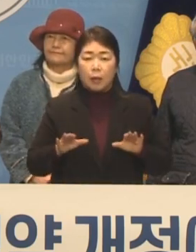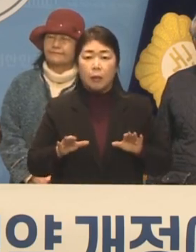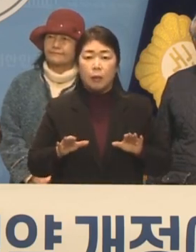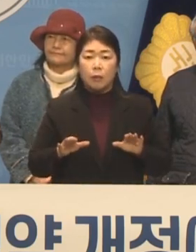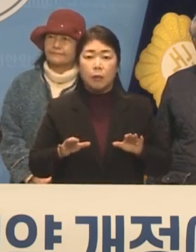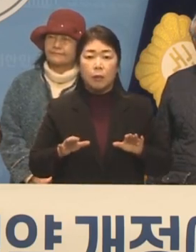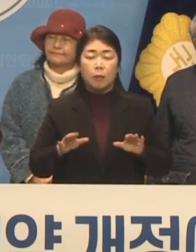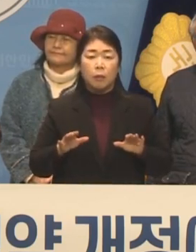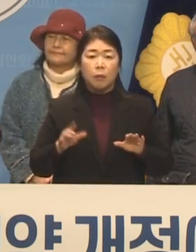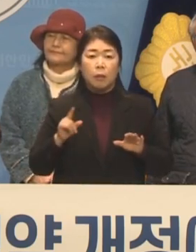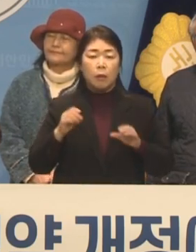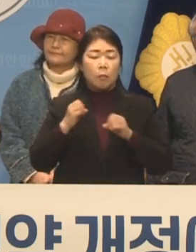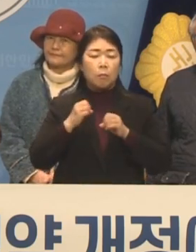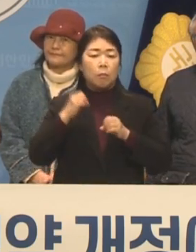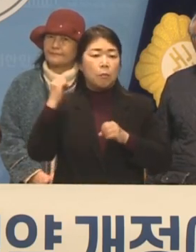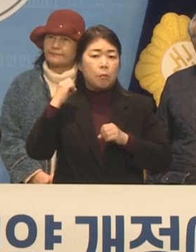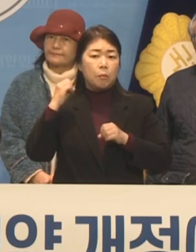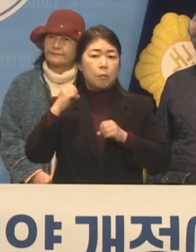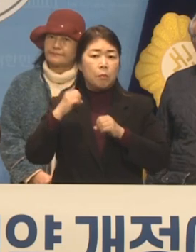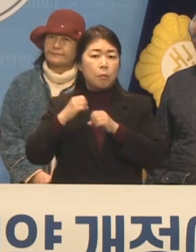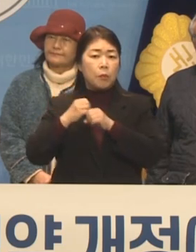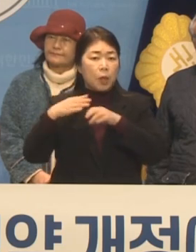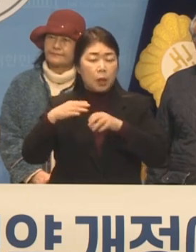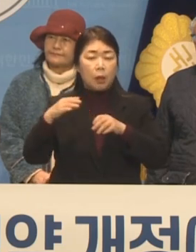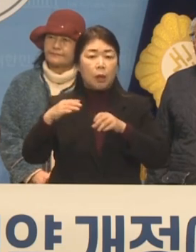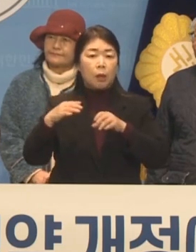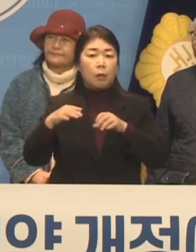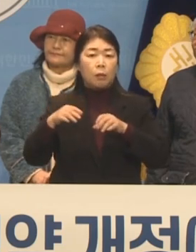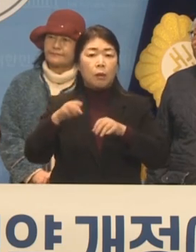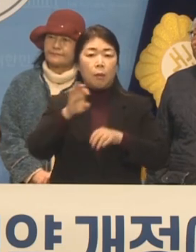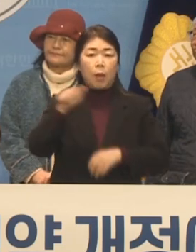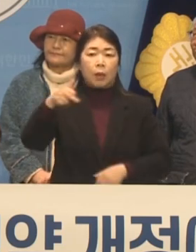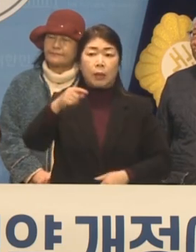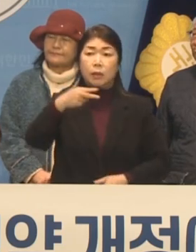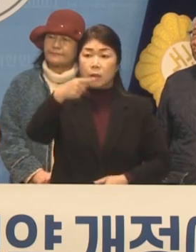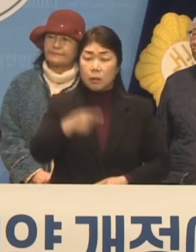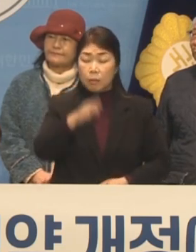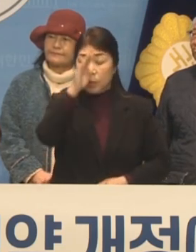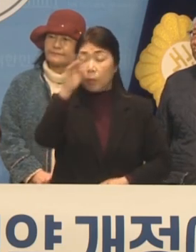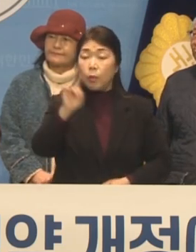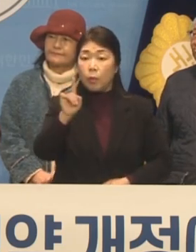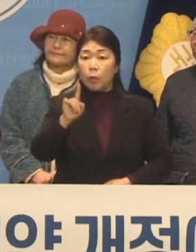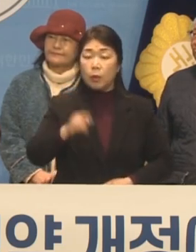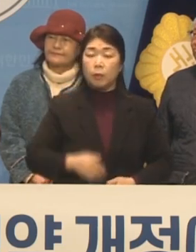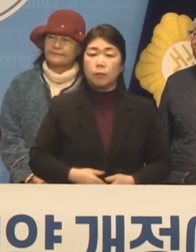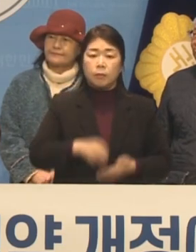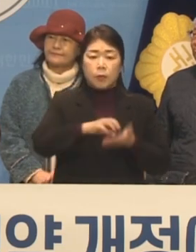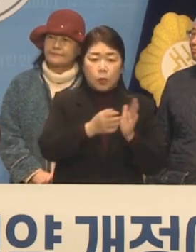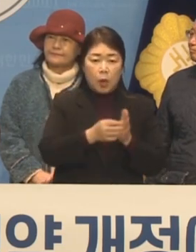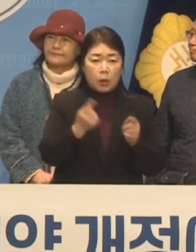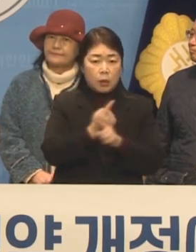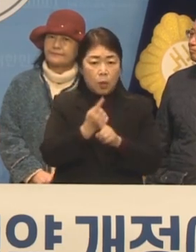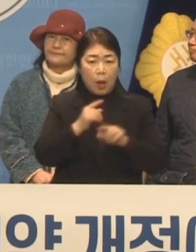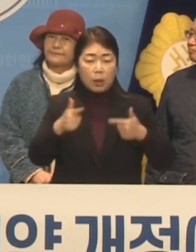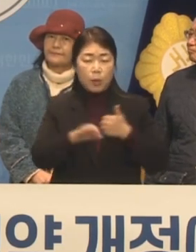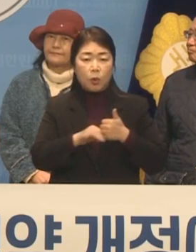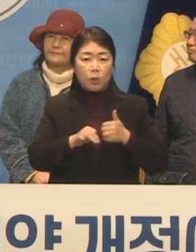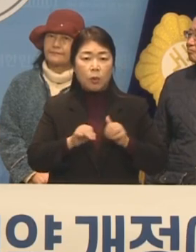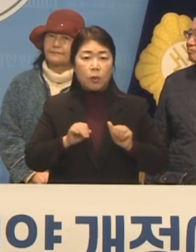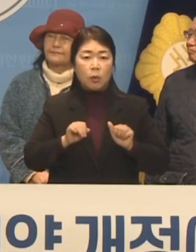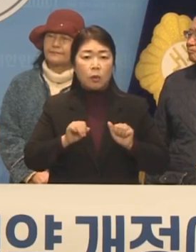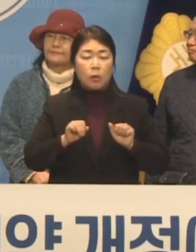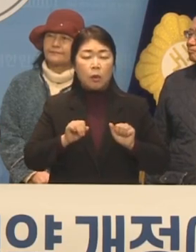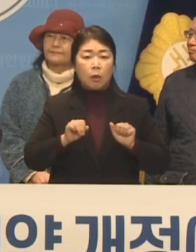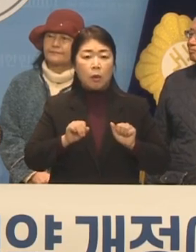터졌다가 또 다쳤습니다. 이 파킨슨 병은 적절한 치료를 받지 않으면 운동장애가